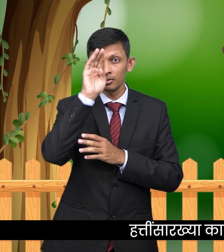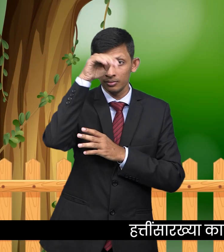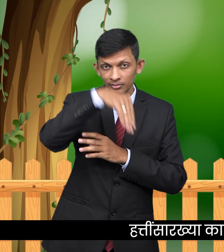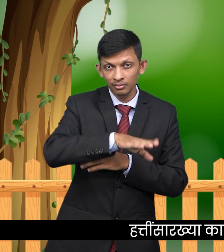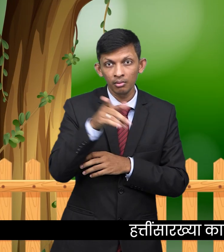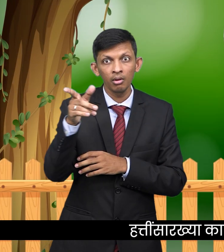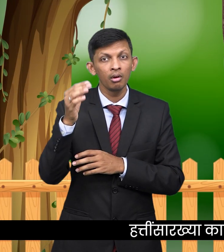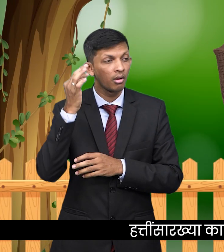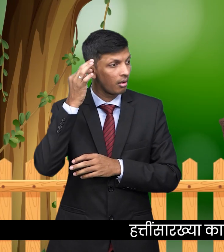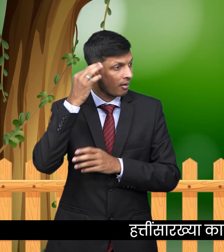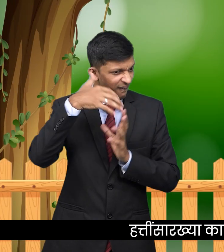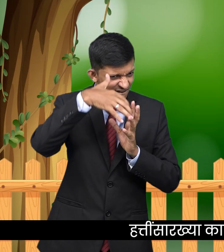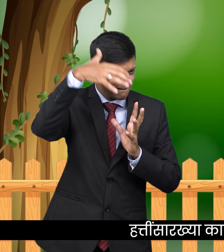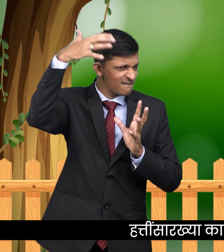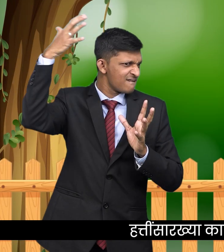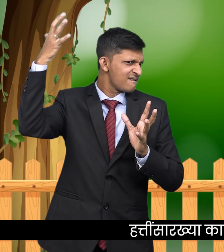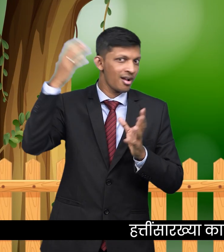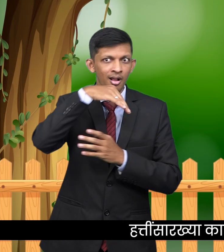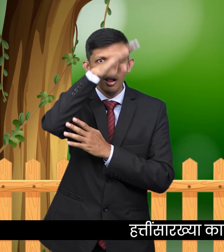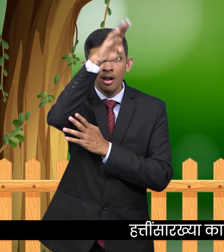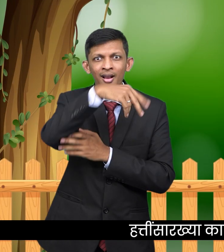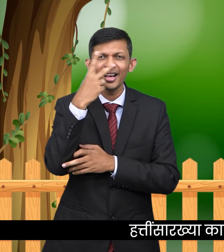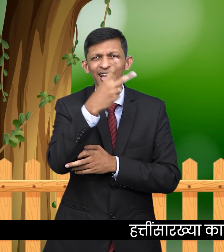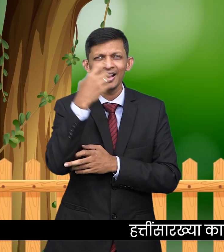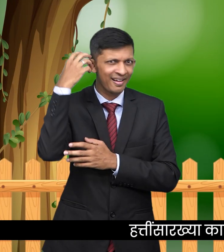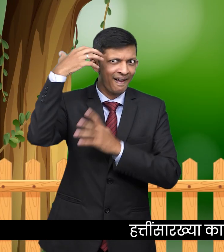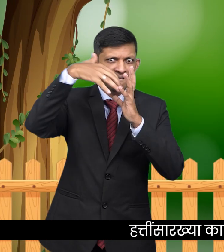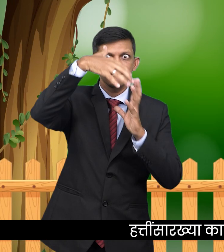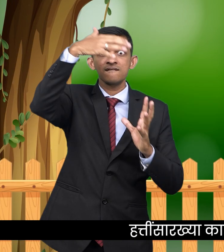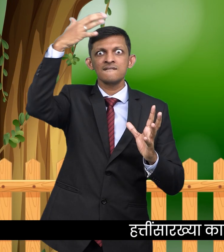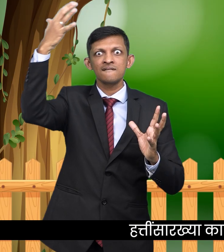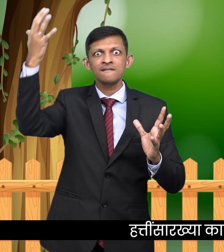हत्तींसारख्या काही प्राण्यांचे कान मोठे असतात.